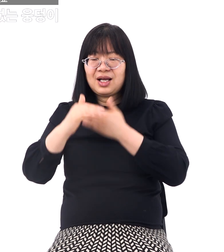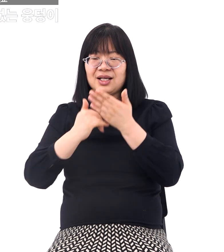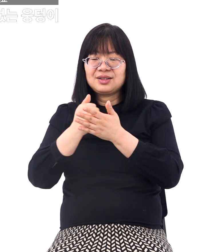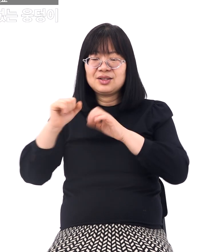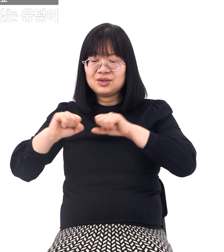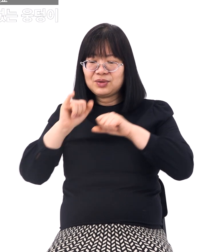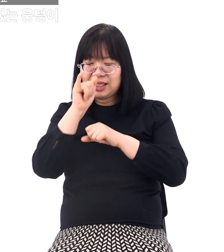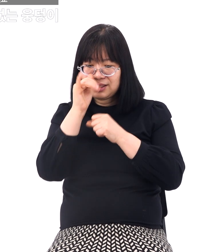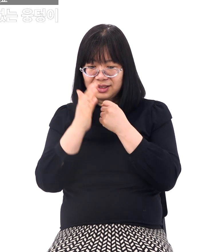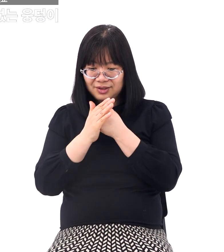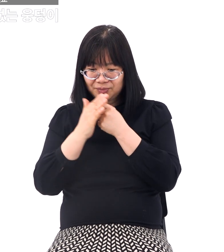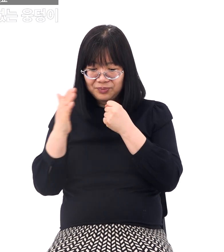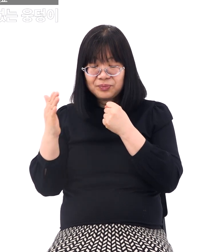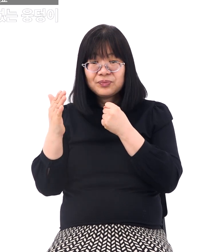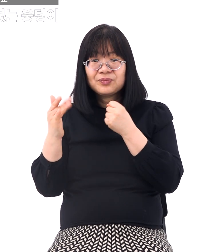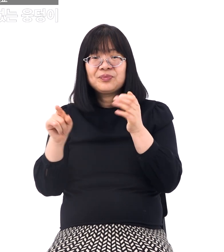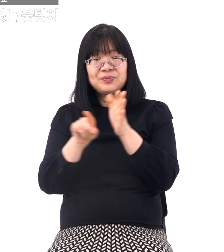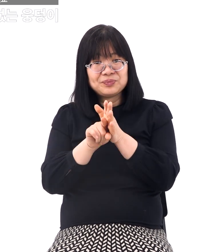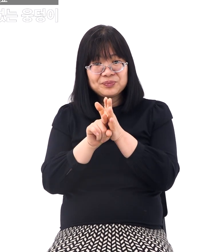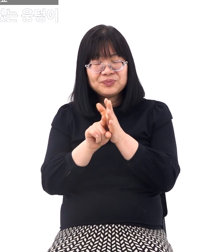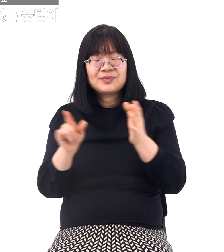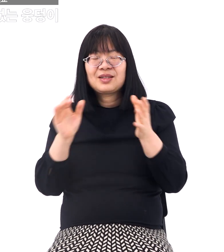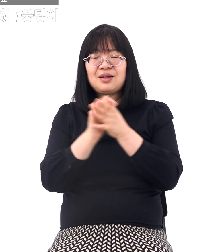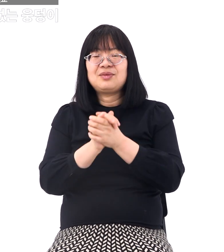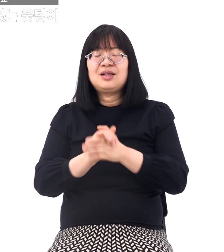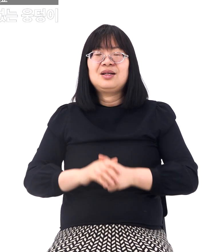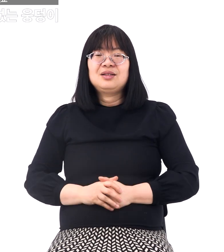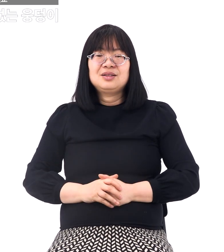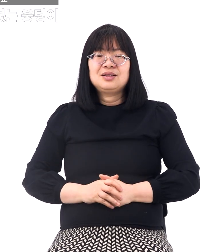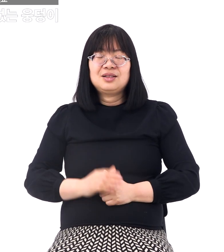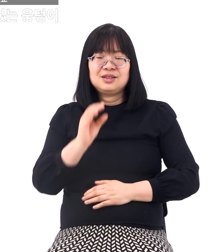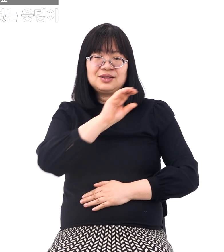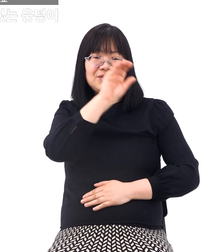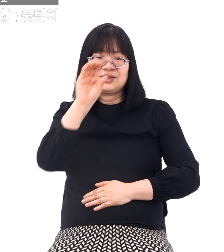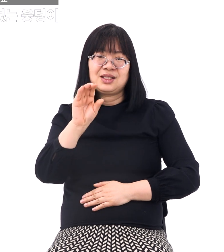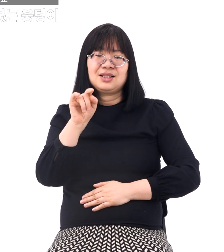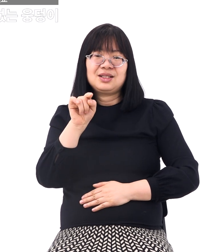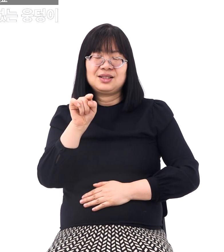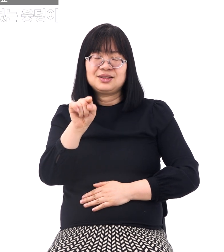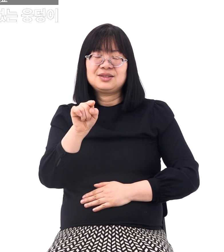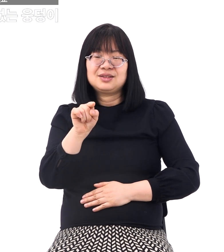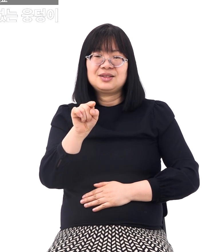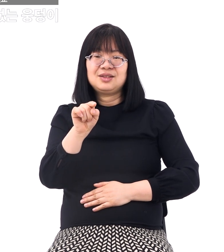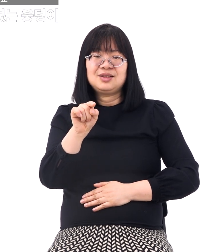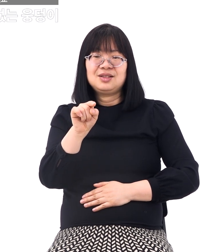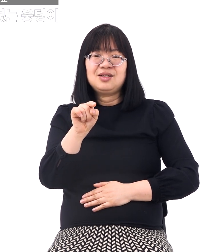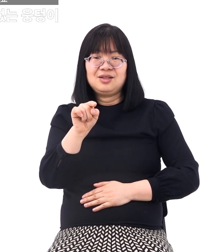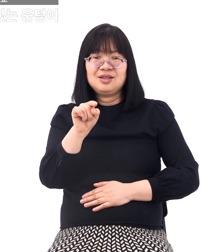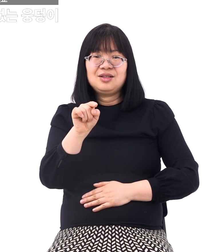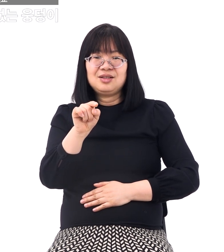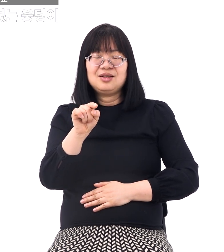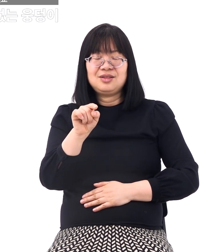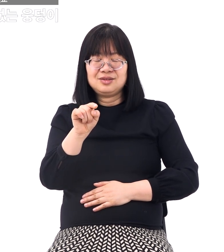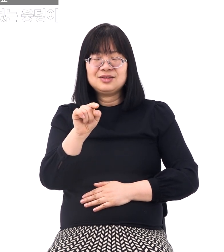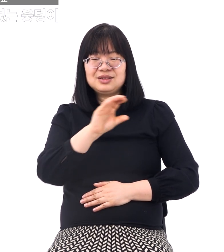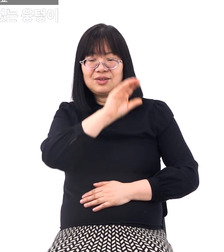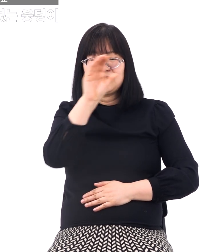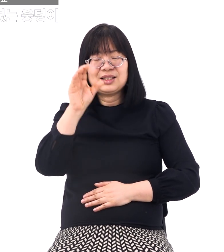역사가 있기 때문입니다. 믿습니까? 성탄은 그런 성탄에 기대가 있어야